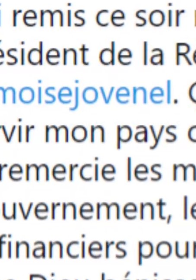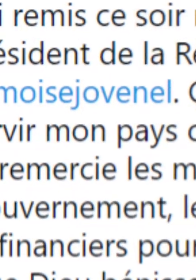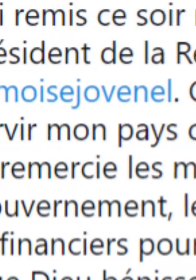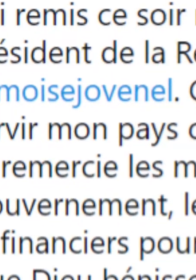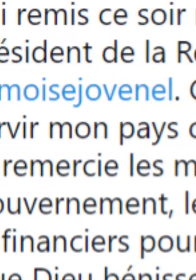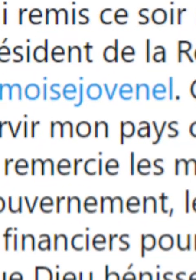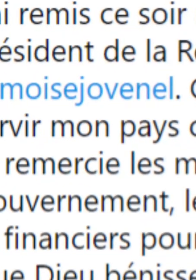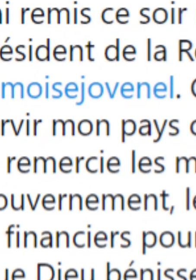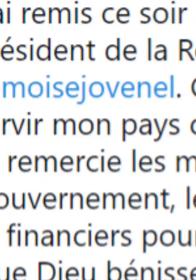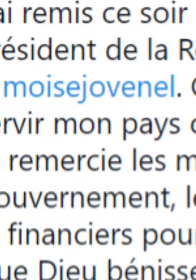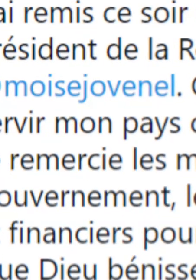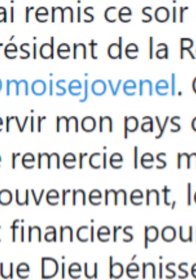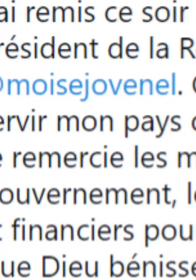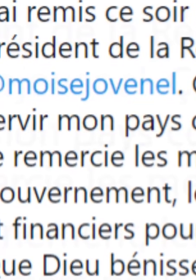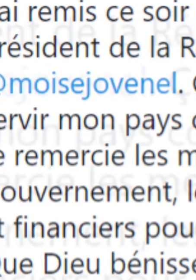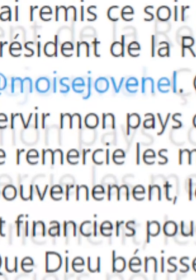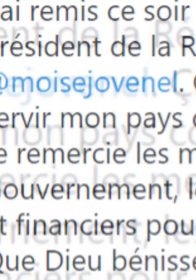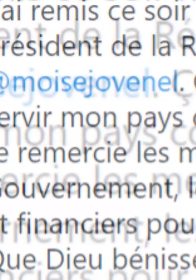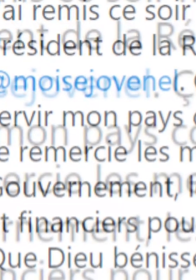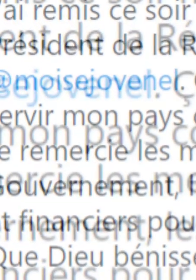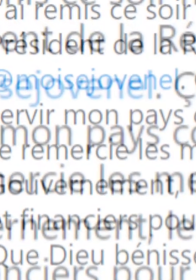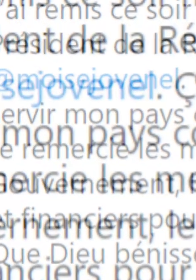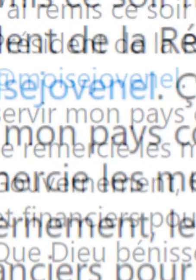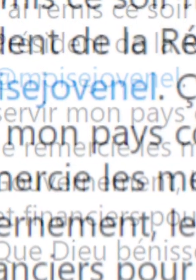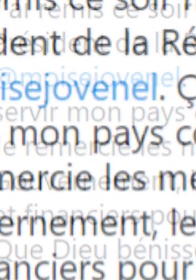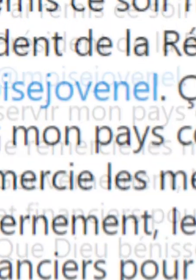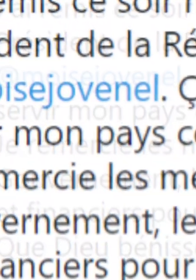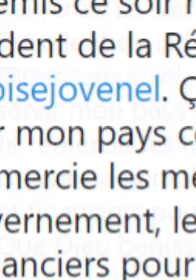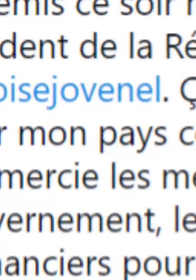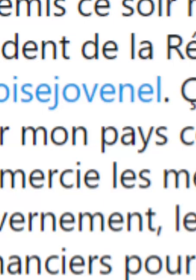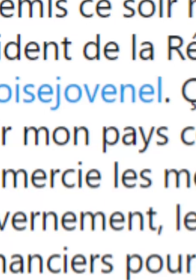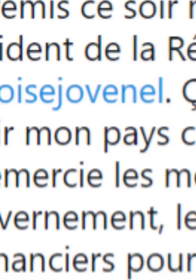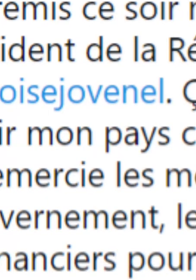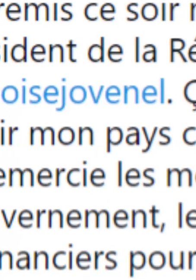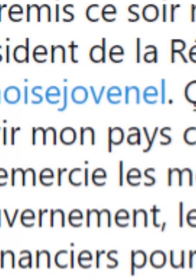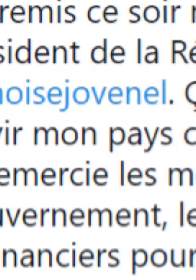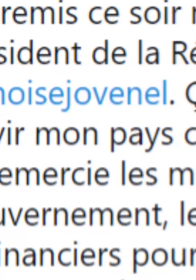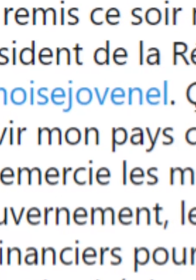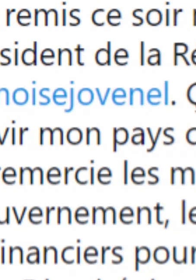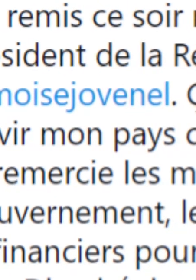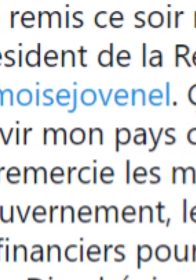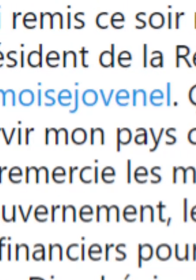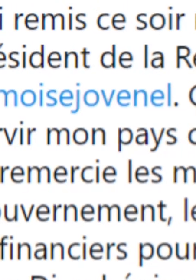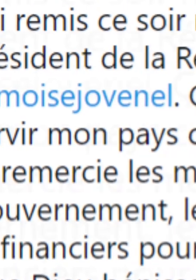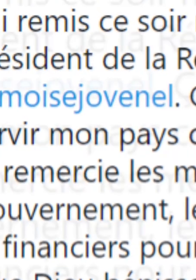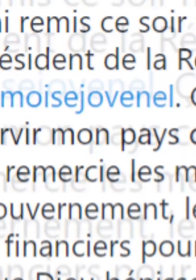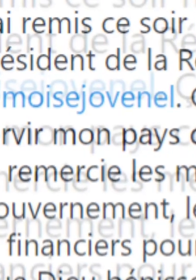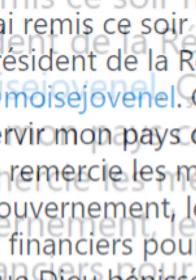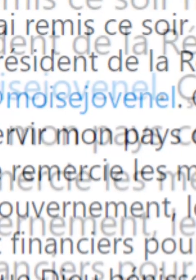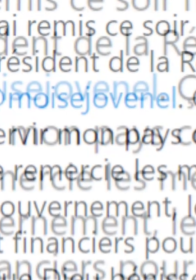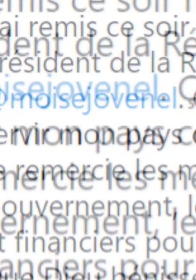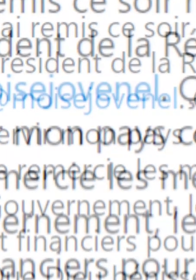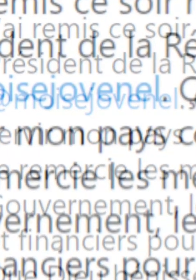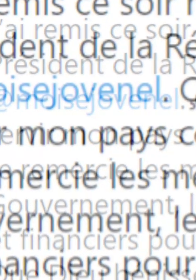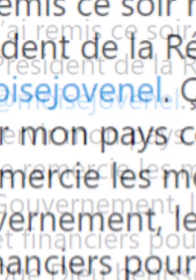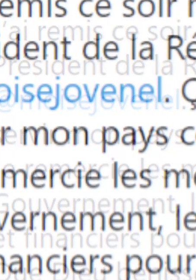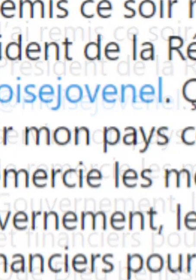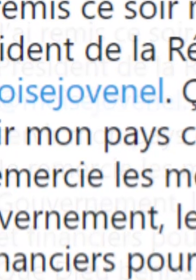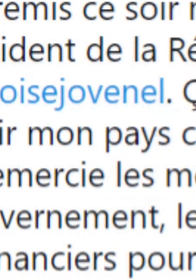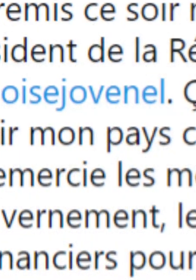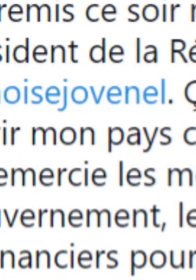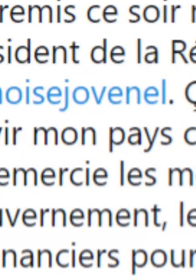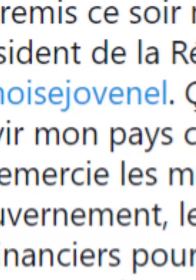Donc ça qui gen pour avec cause insécurité Haïti journée aujourd'hui toujours trouvé dans un carrefour quatre chemins. Haïti journée